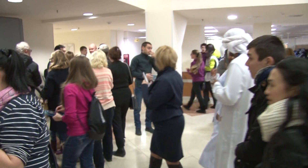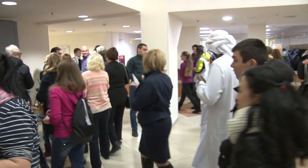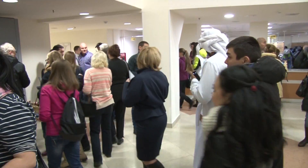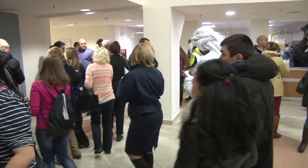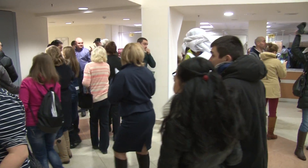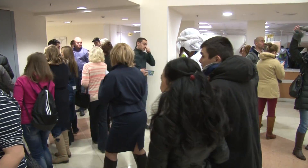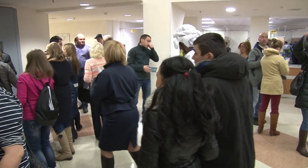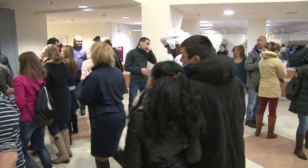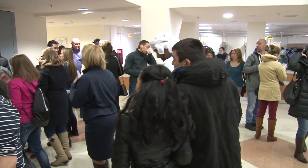работает.